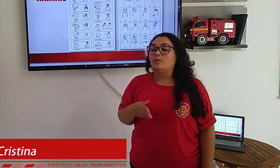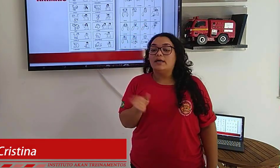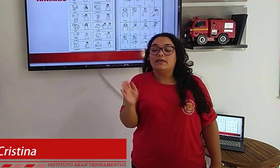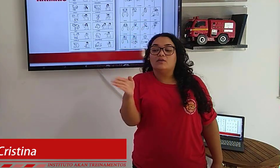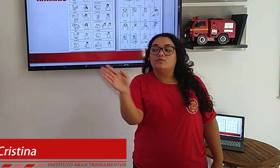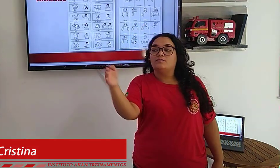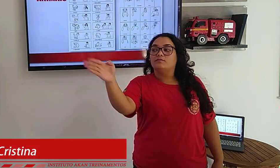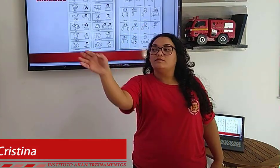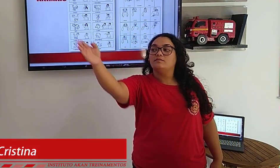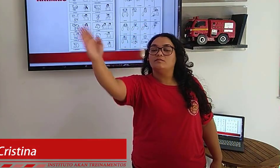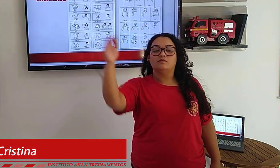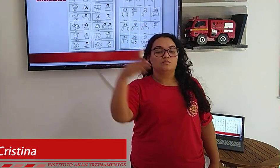Tubarão.